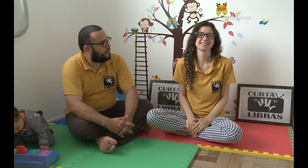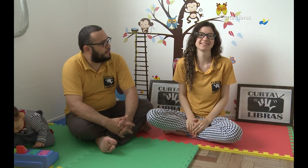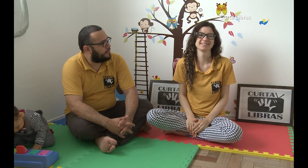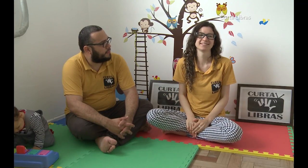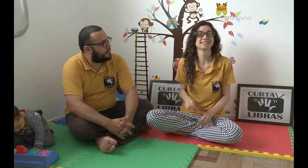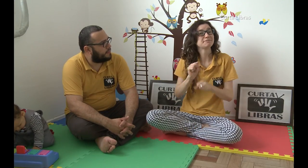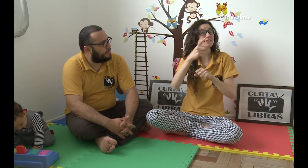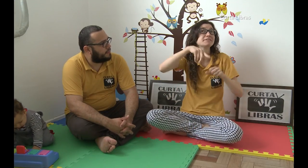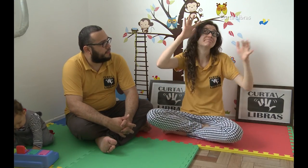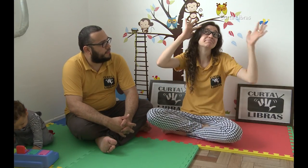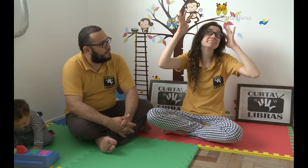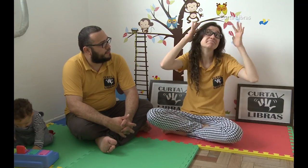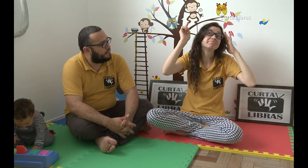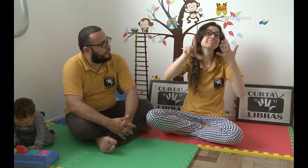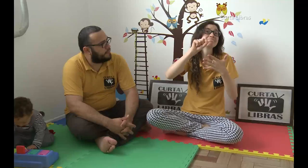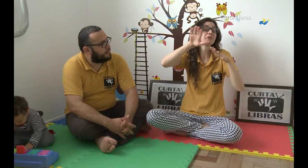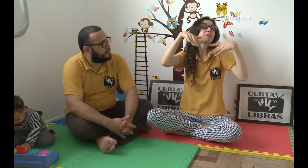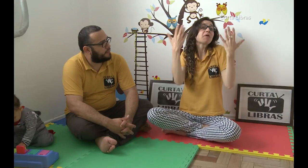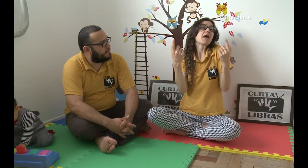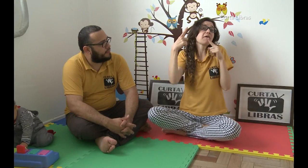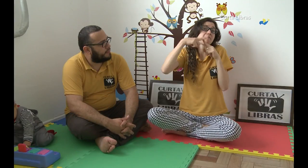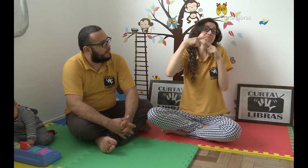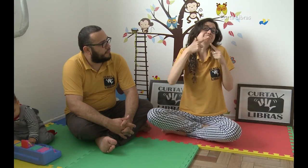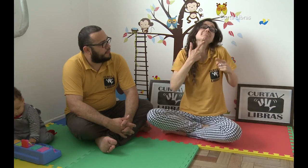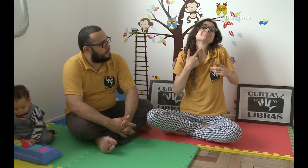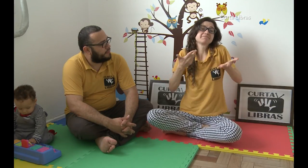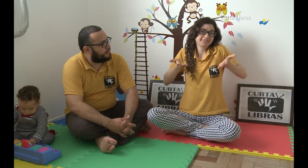Agora você pode pensar Em qual tipo de parto Você gostaria de escolher